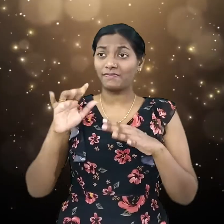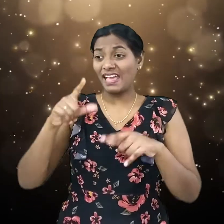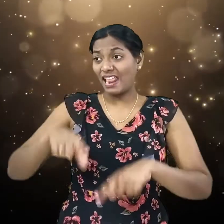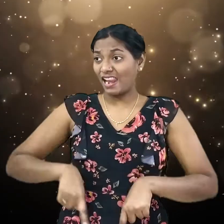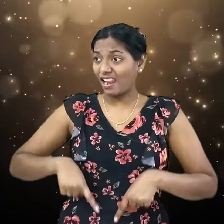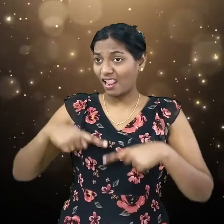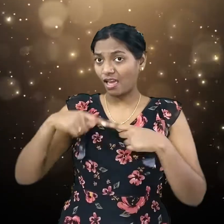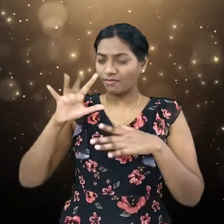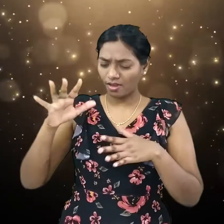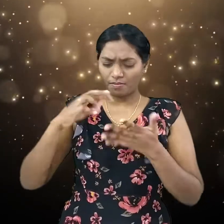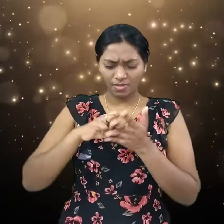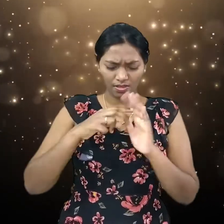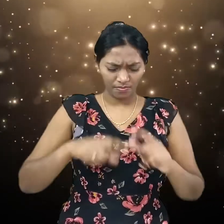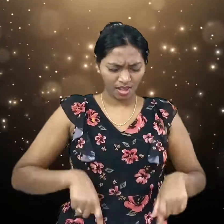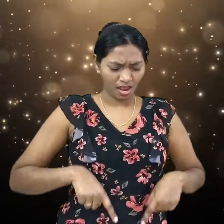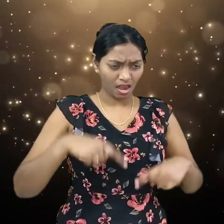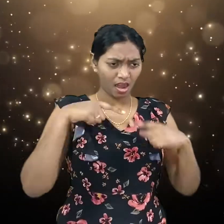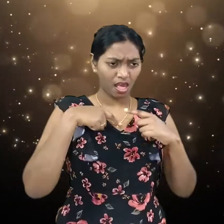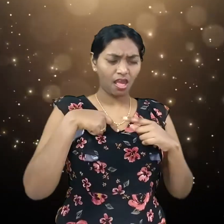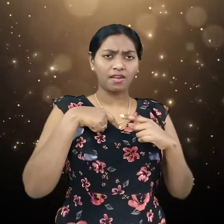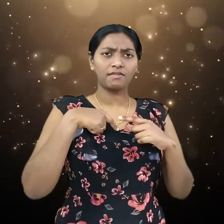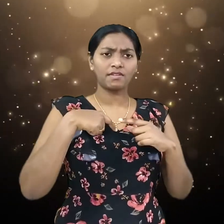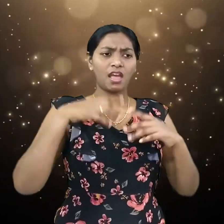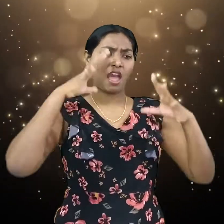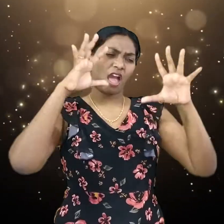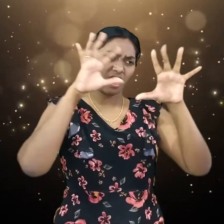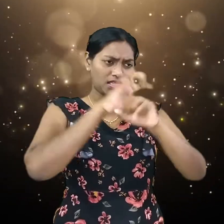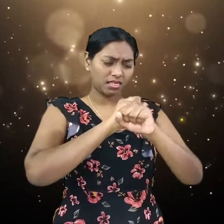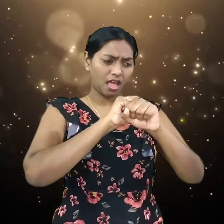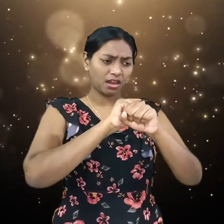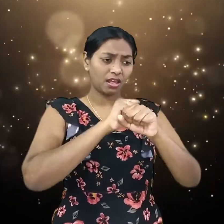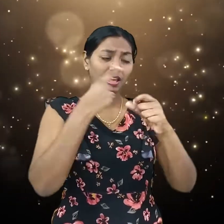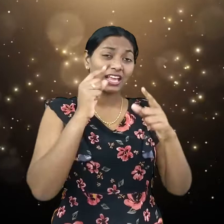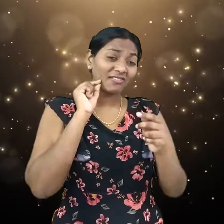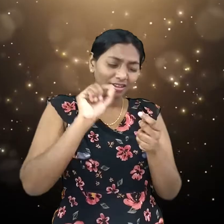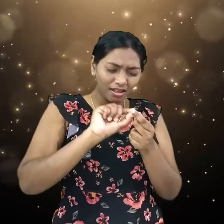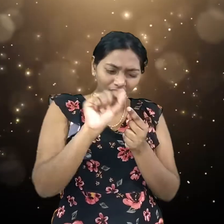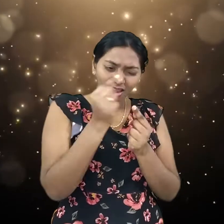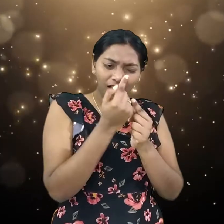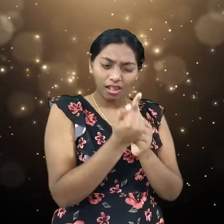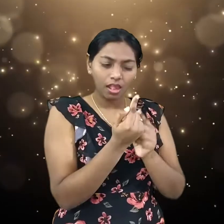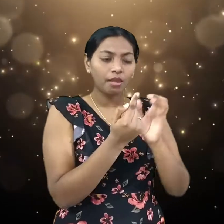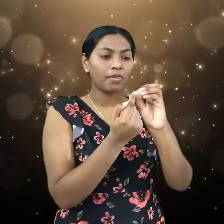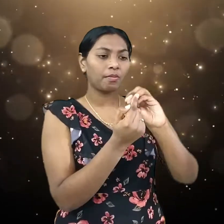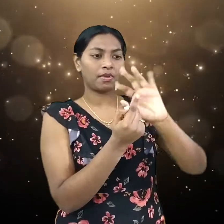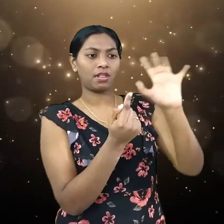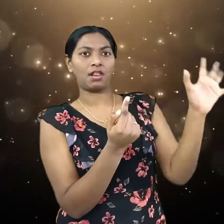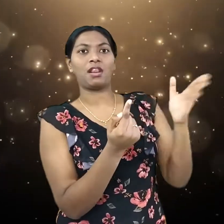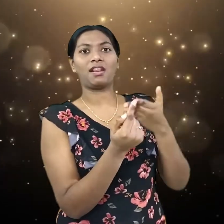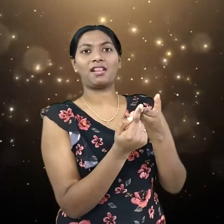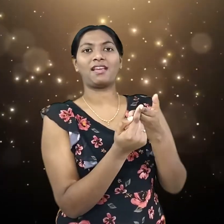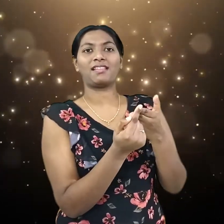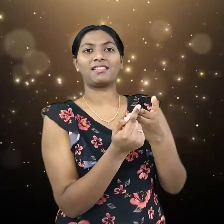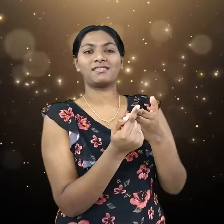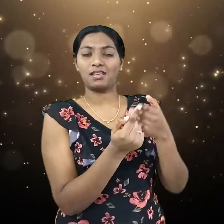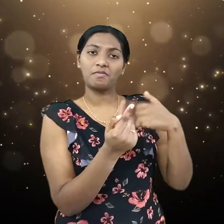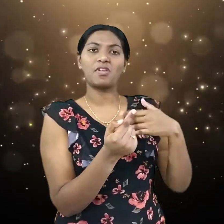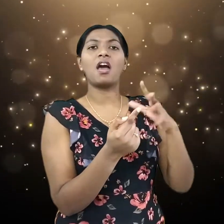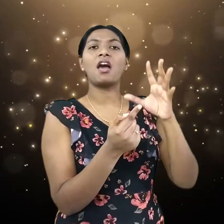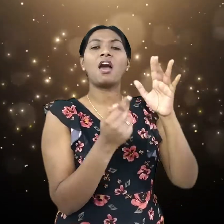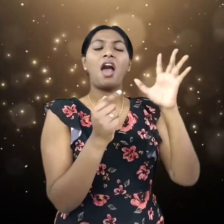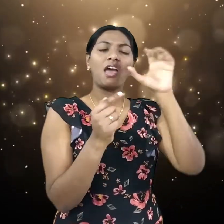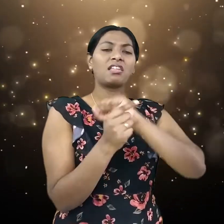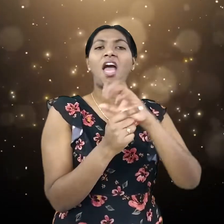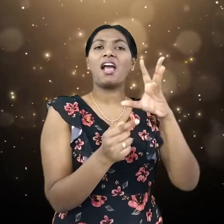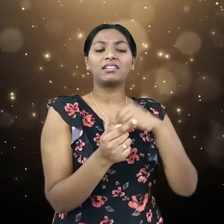मनुष्यों की ज्योति था। ज्योति अंधकार में चमकती है और अंधकार ने उसे ग्रहण न किया। प्रेज द लॉर्ड। यूहन्ना